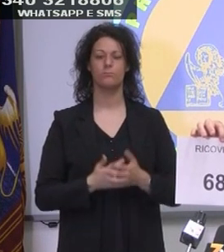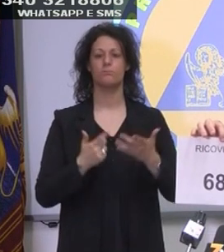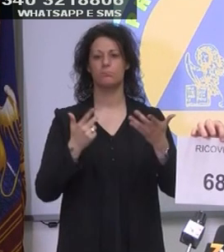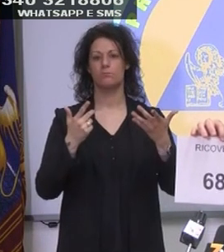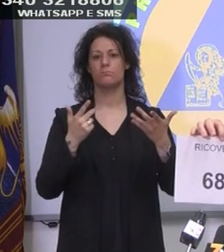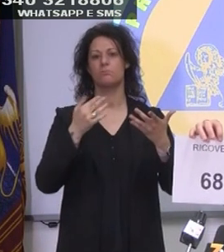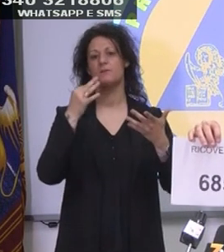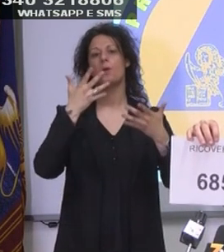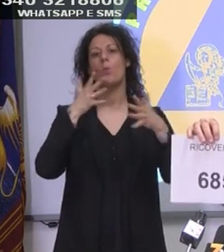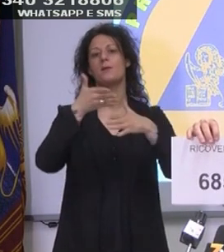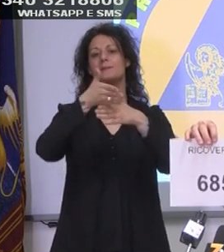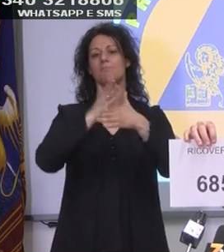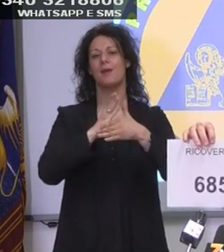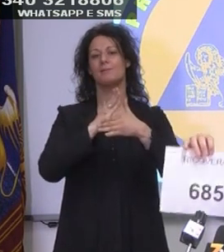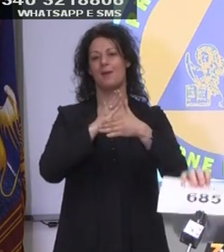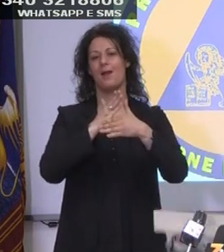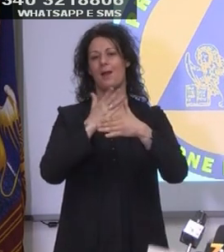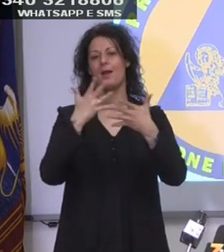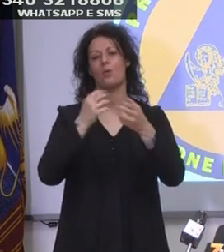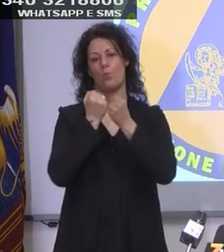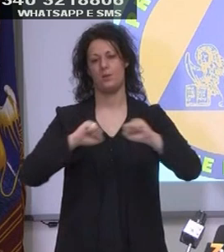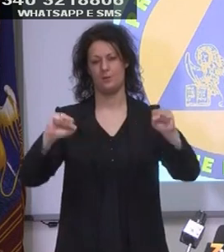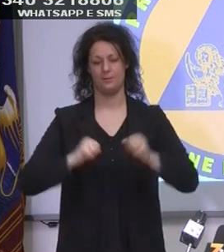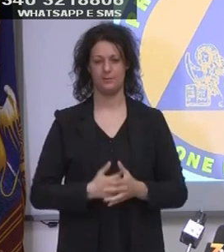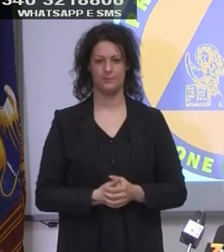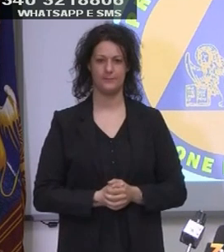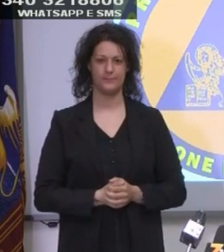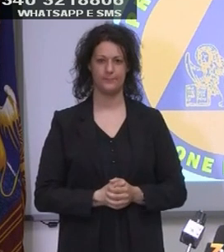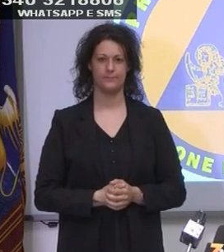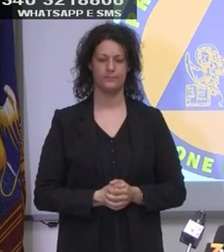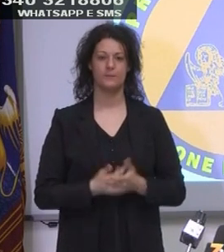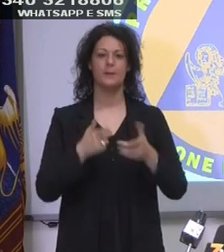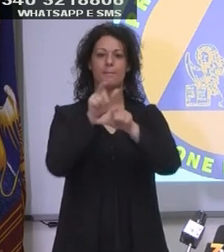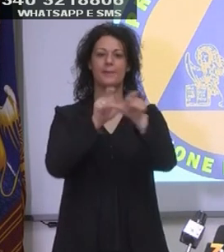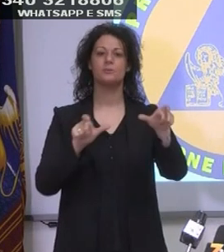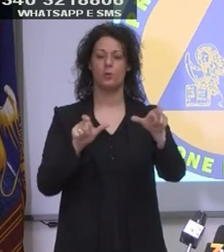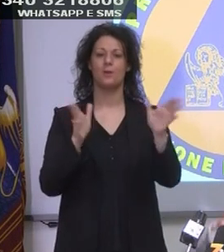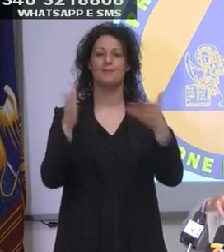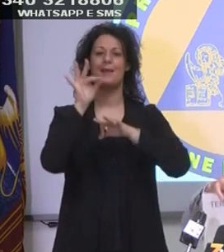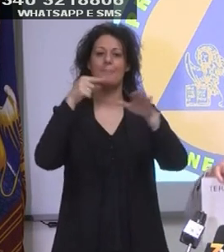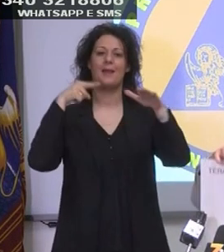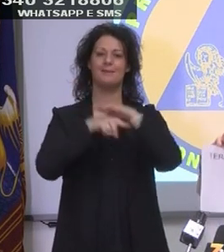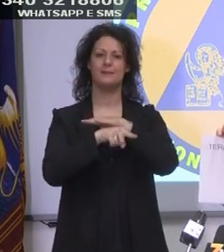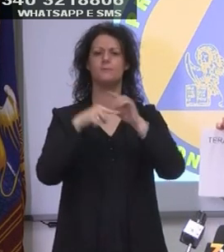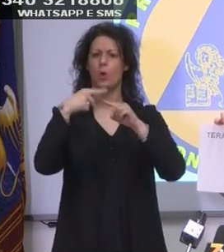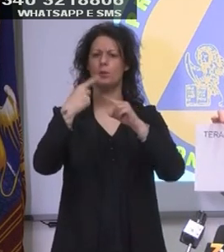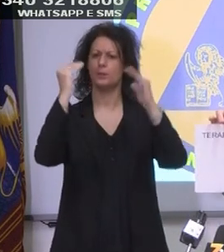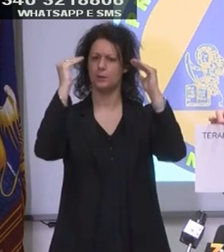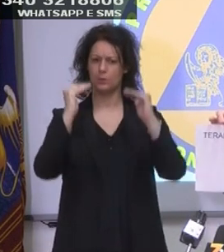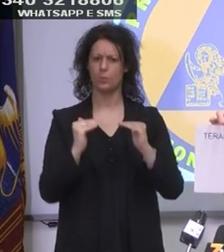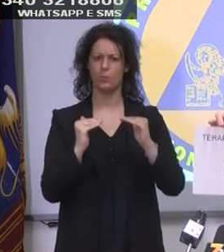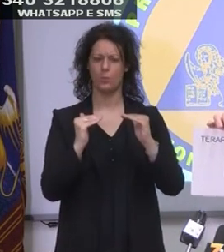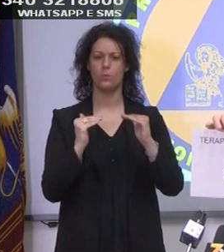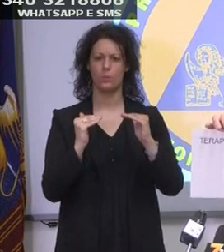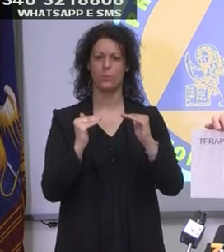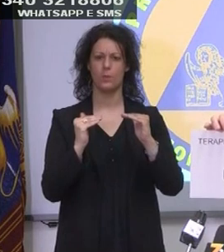quasi la metà sono negativi. Le persone in terapia intensiva calano ancora in